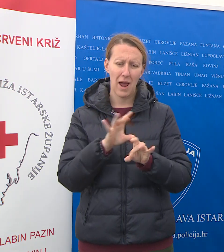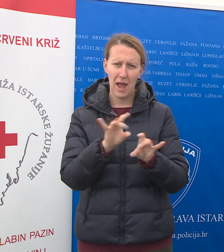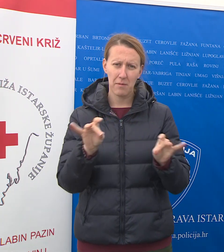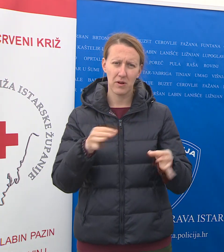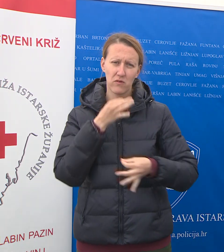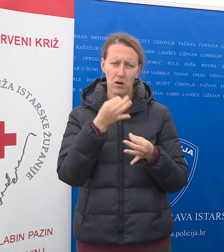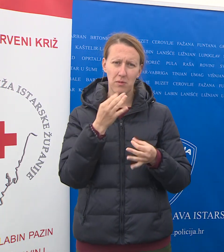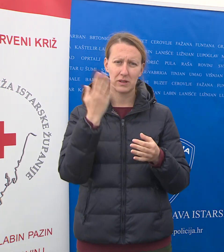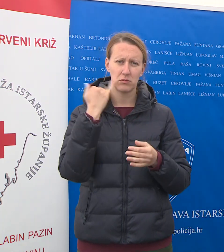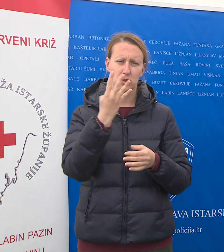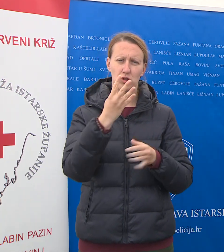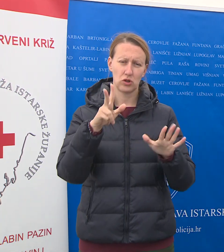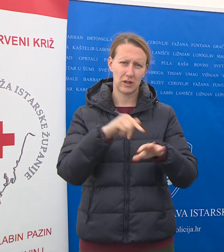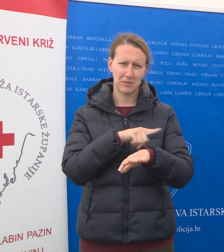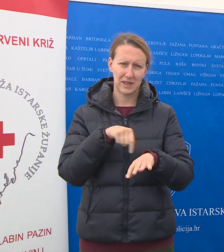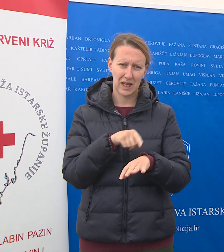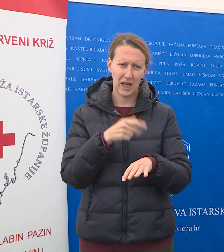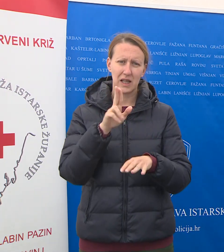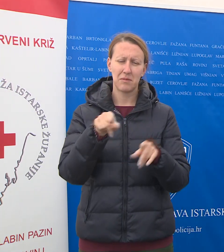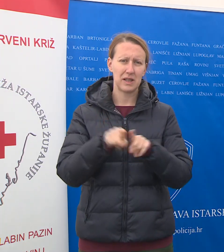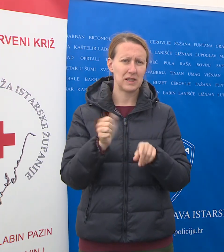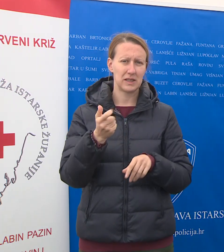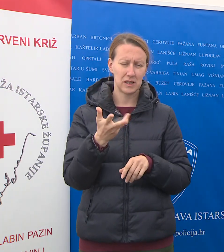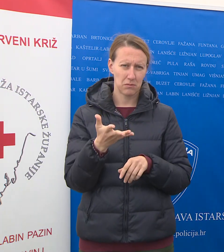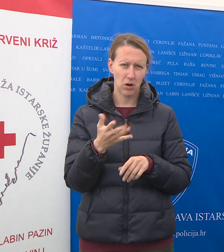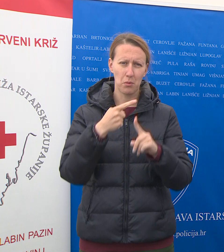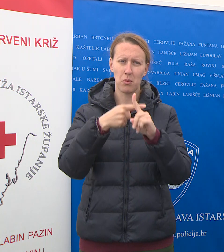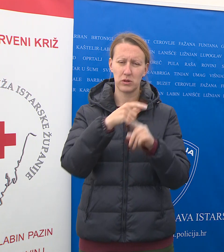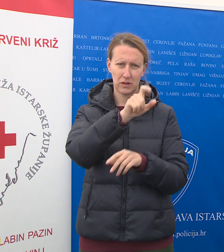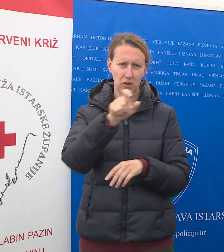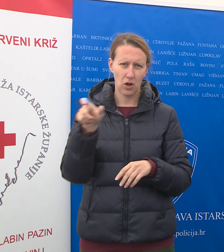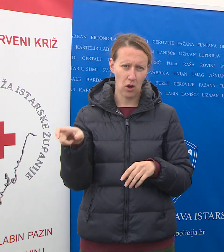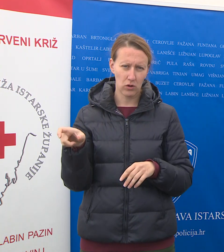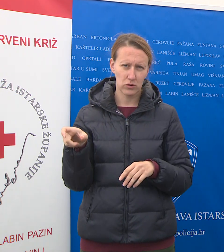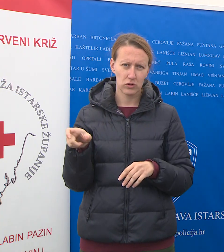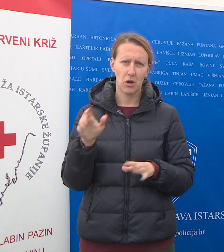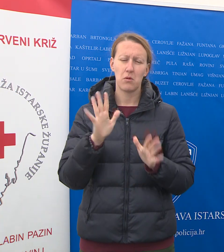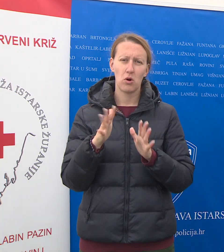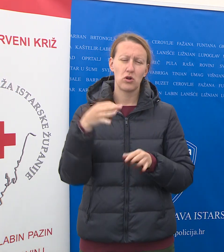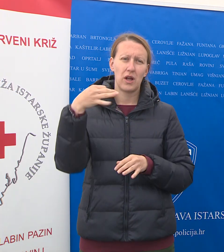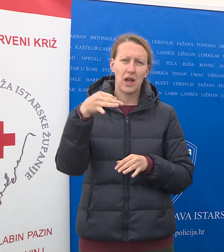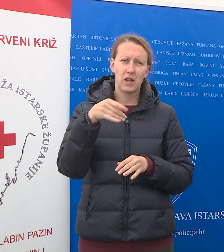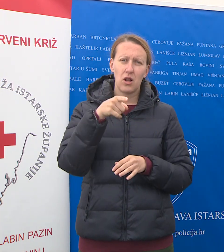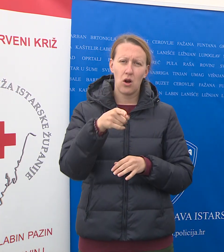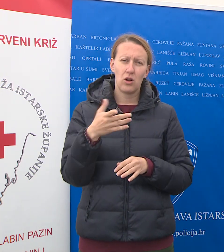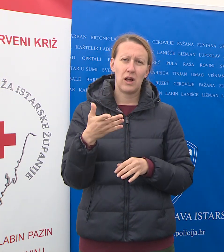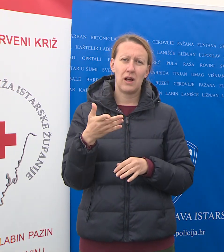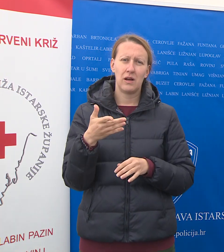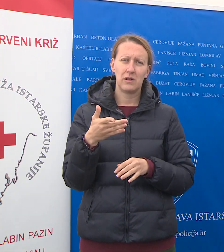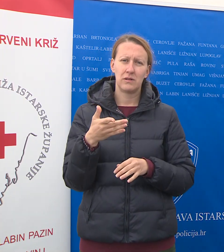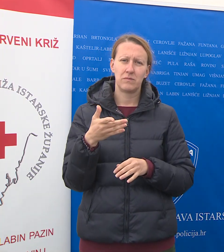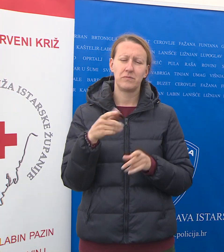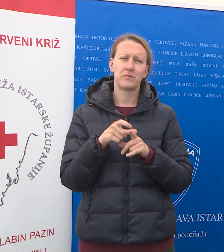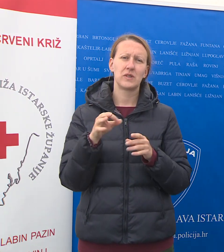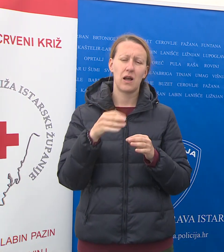epidemioloških podataka zadnja 48 sati, jer smo imali isti broj pozitivnih osoba, možda jedino ona